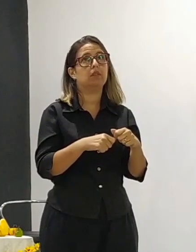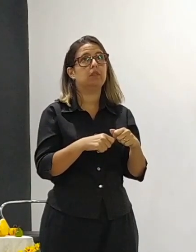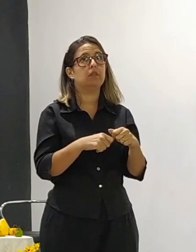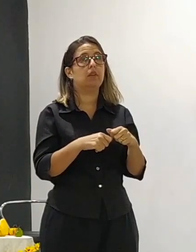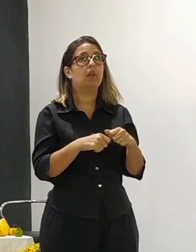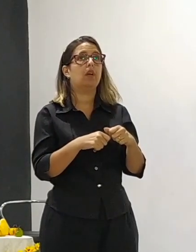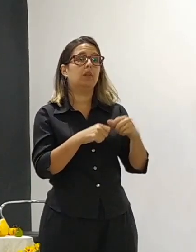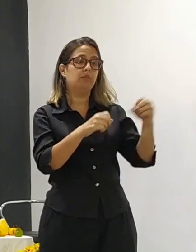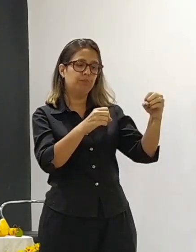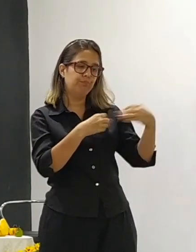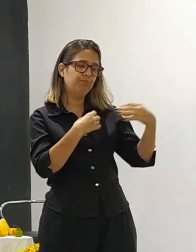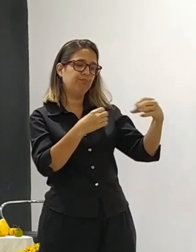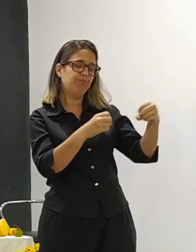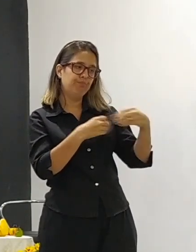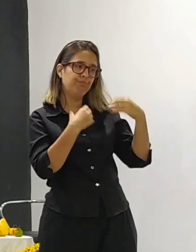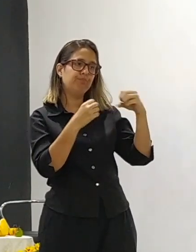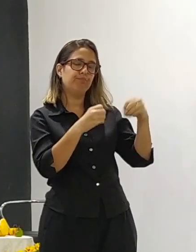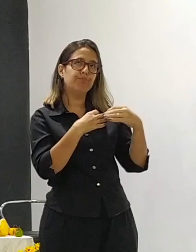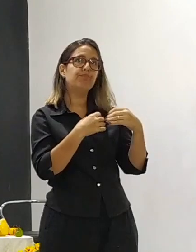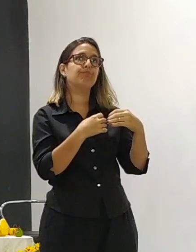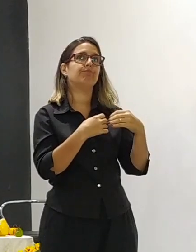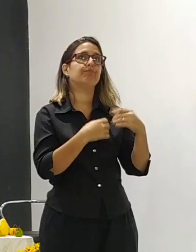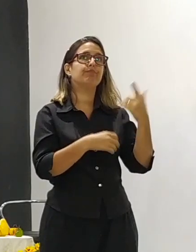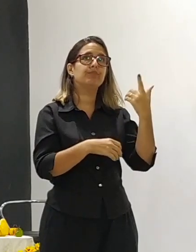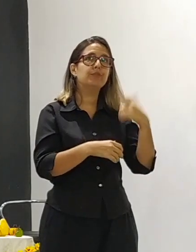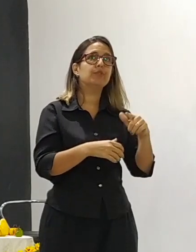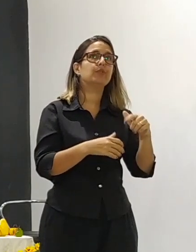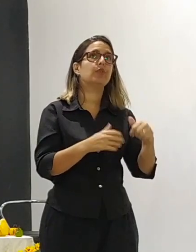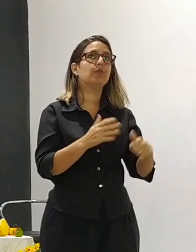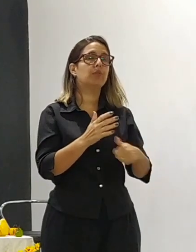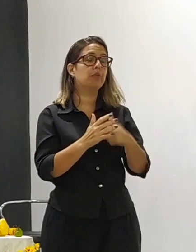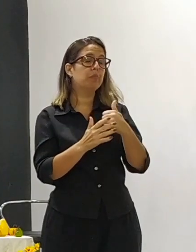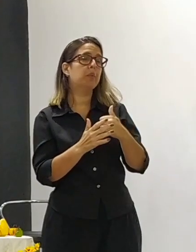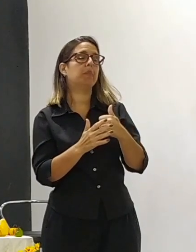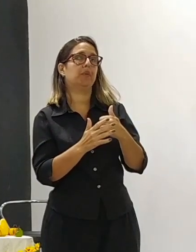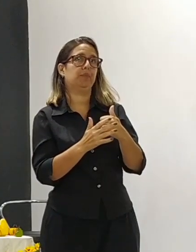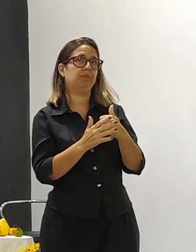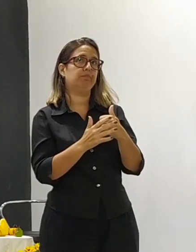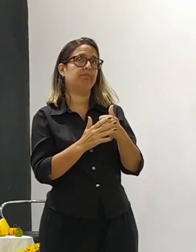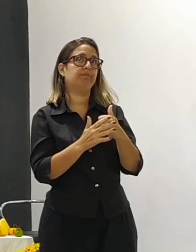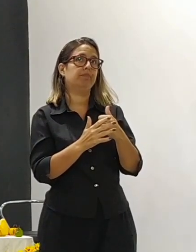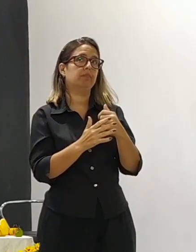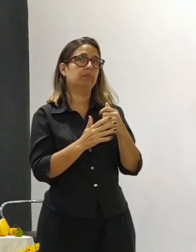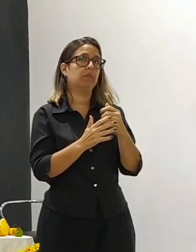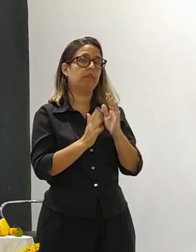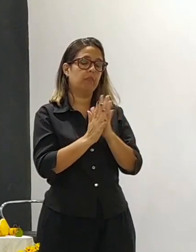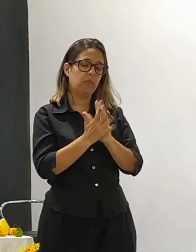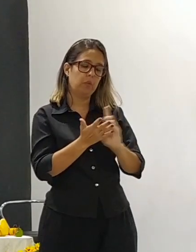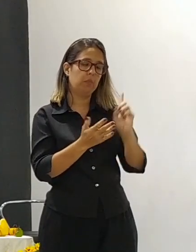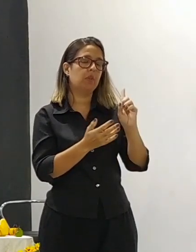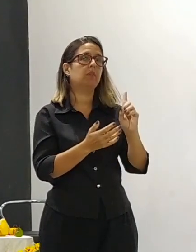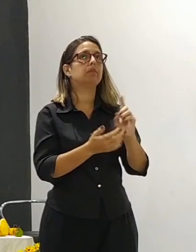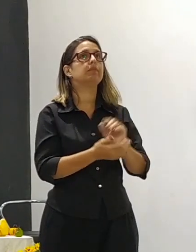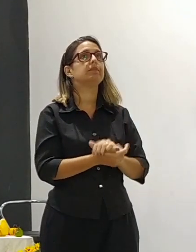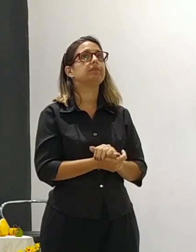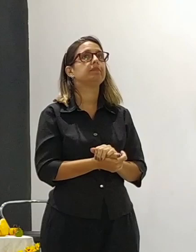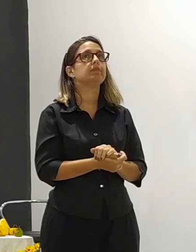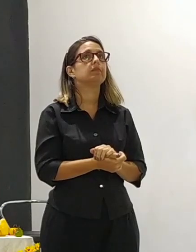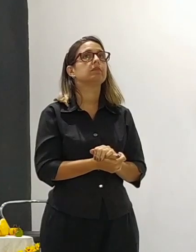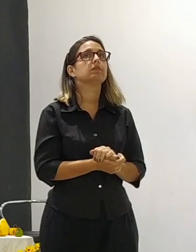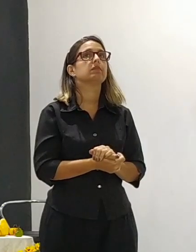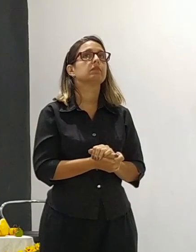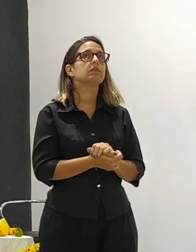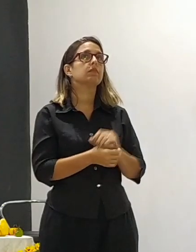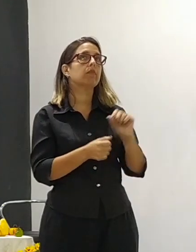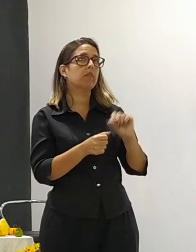a ensinar quais sejam os primeiros rudimentos das palavras de Deus, e vos